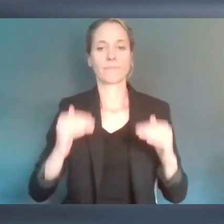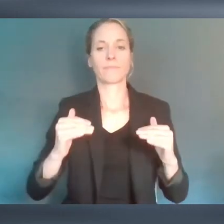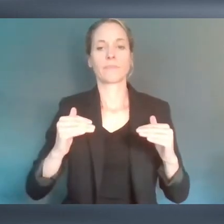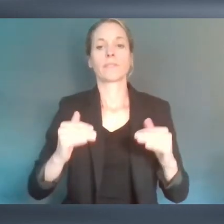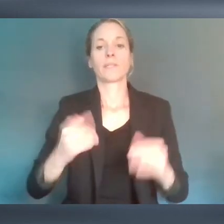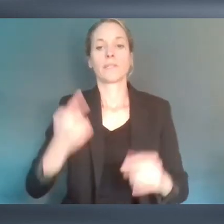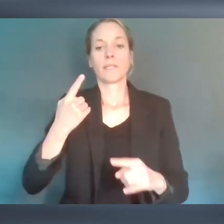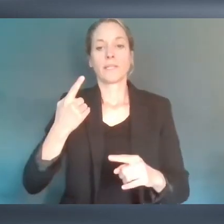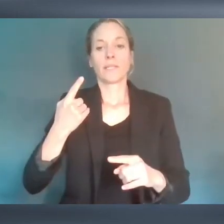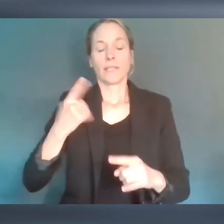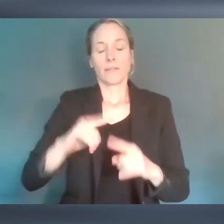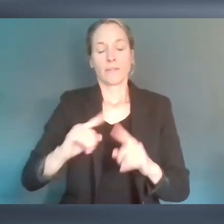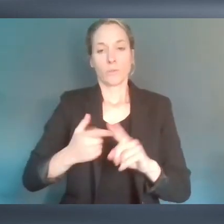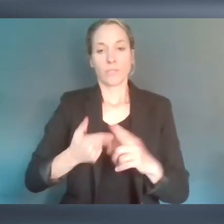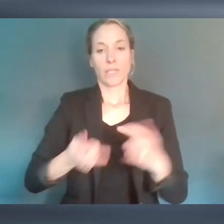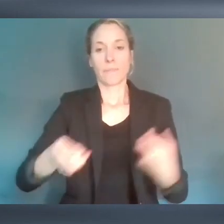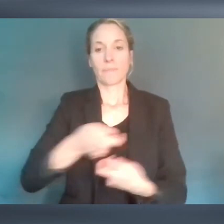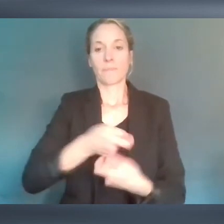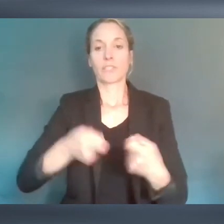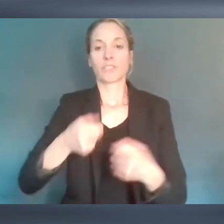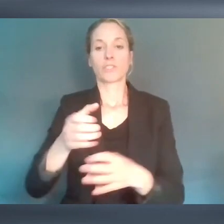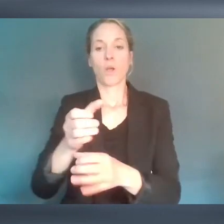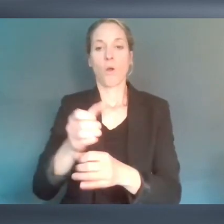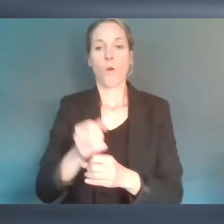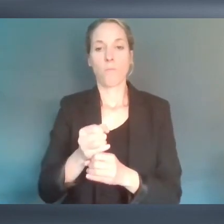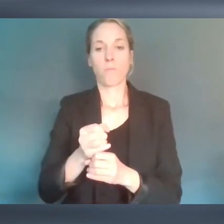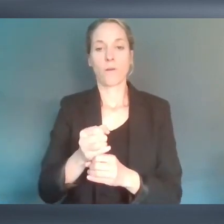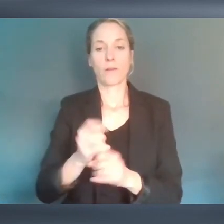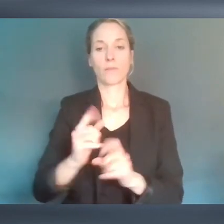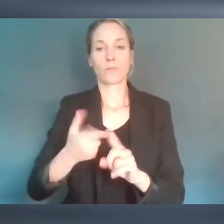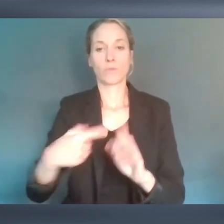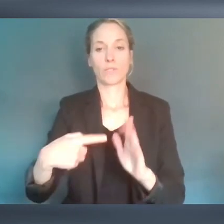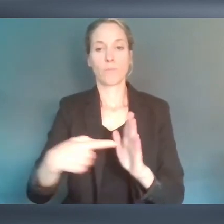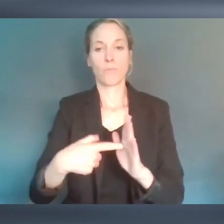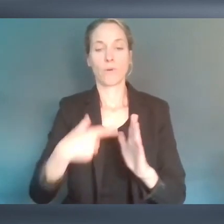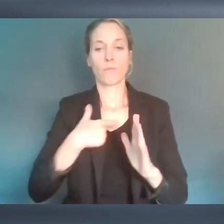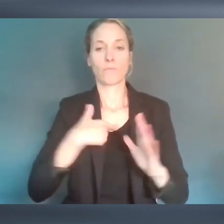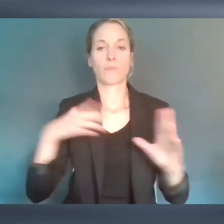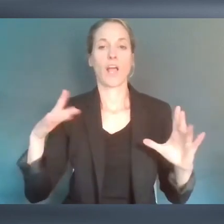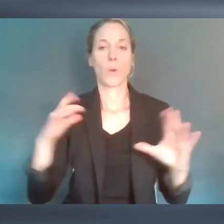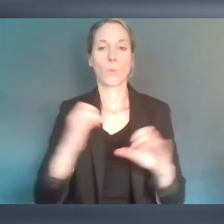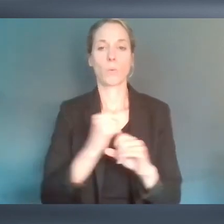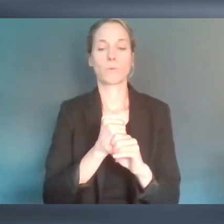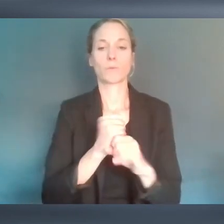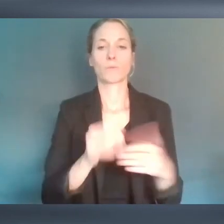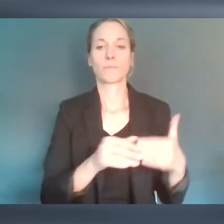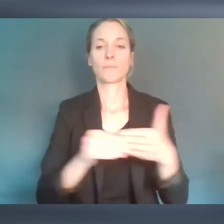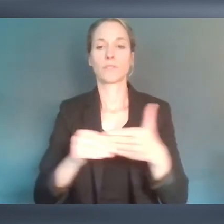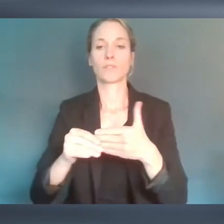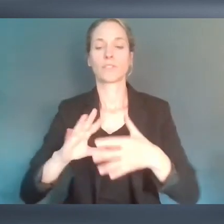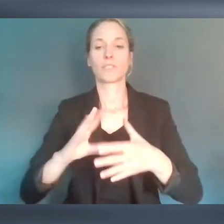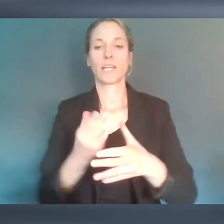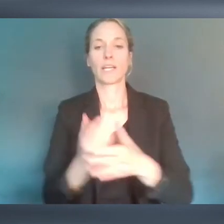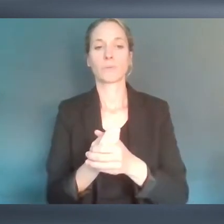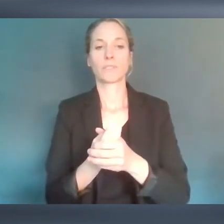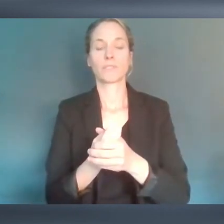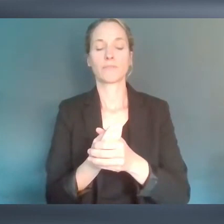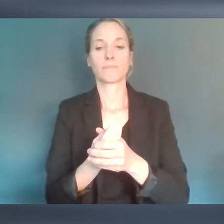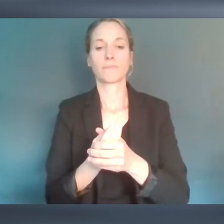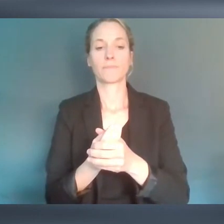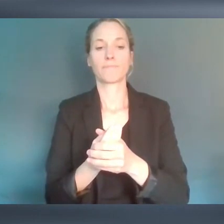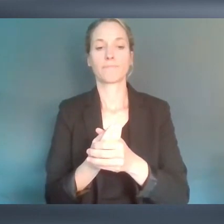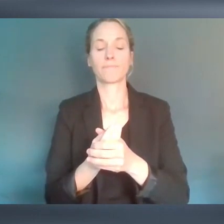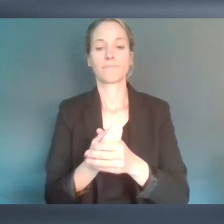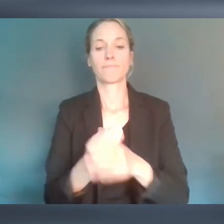l'emploi. Comme deuxième point de ma conclusion, le leadership inclusif est également